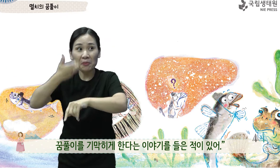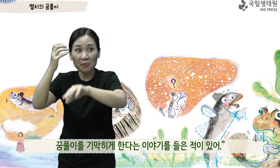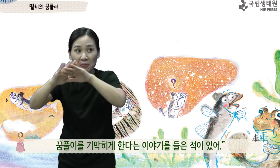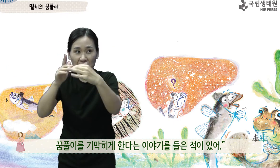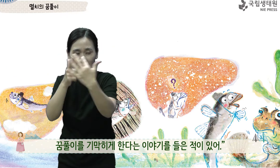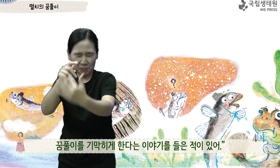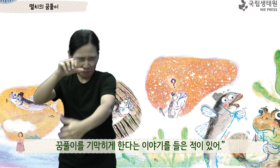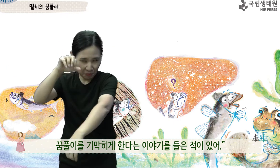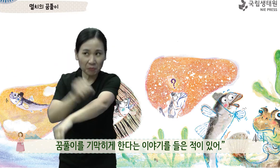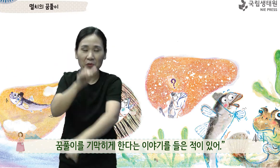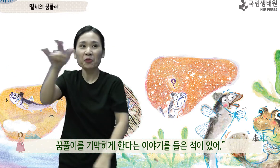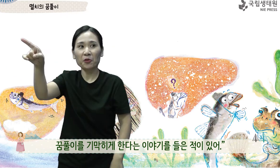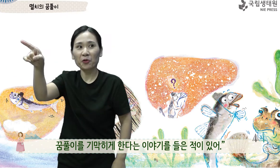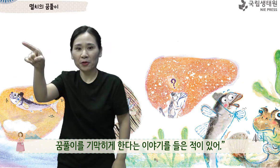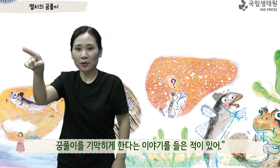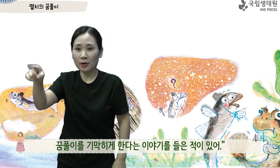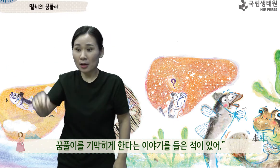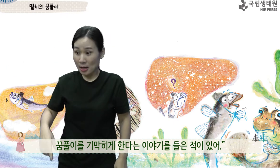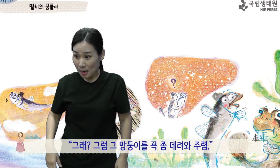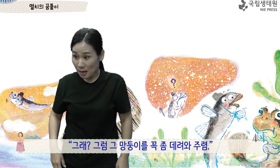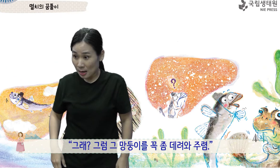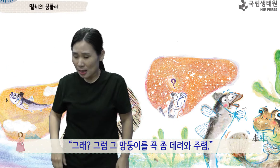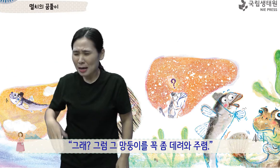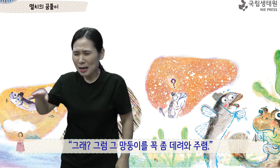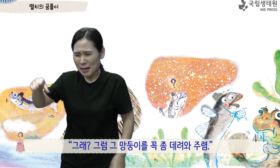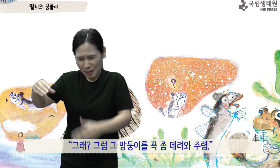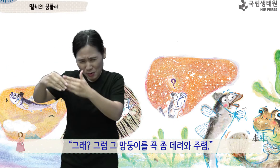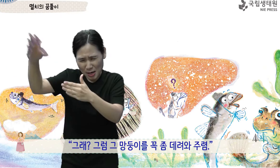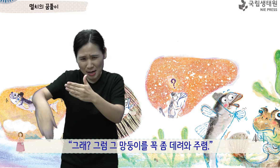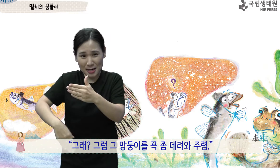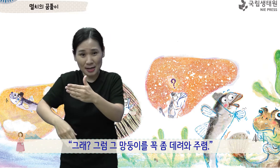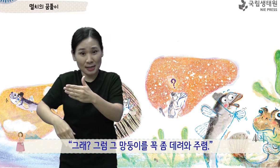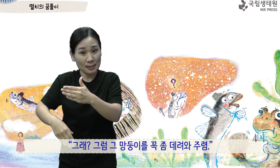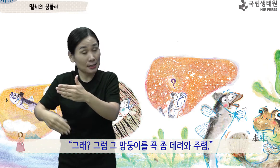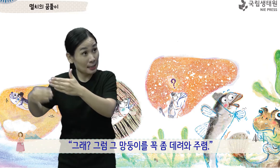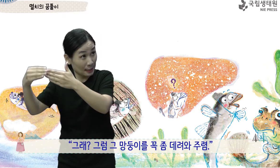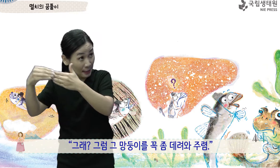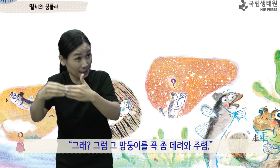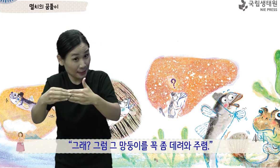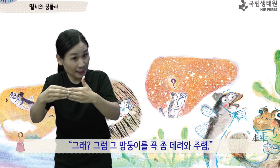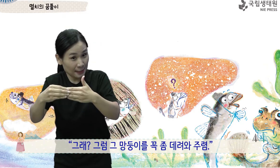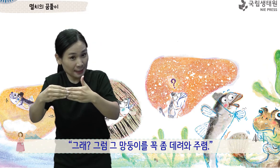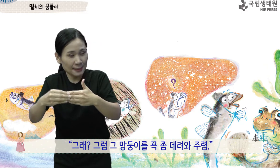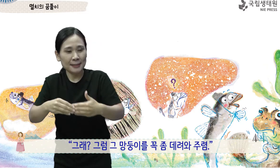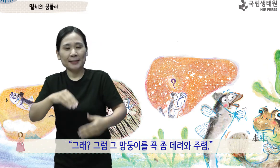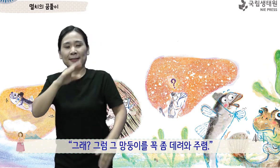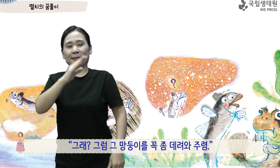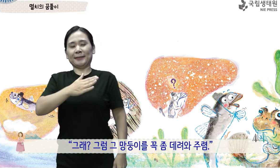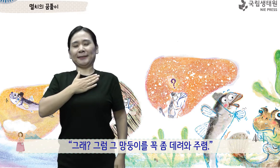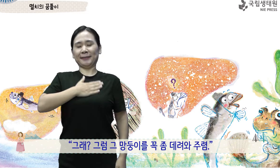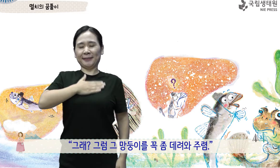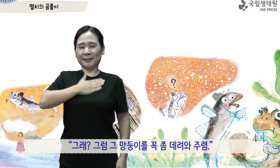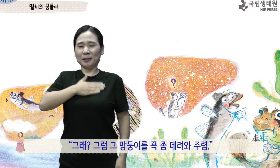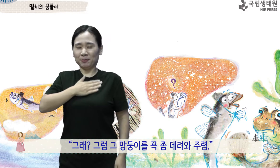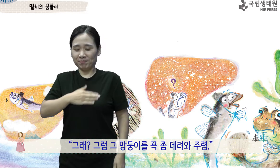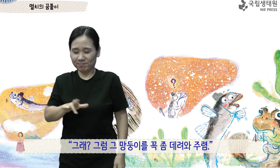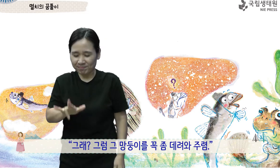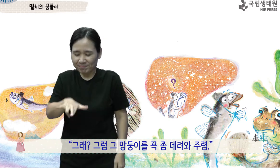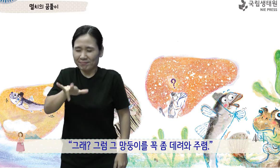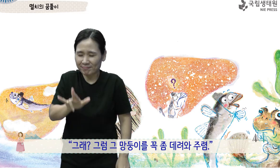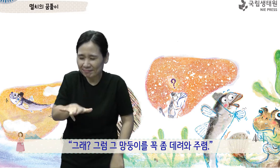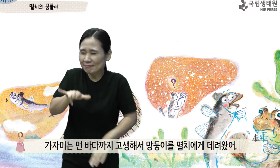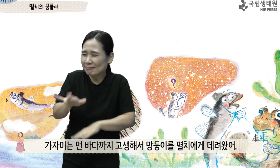한다는 이야기를 들은 적이 있어. 그래? 그럼 그 망둥이를 꼭 좀 데려와